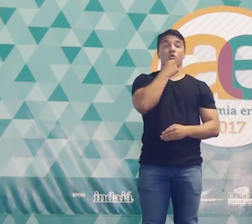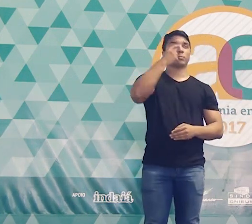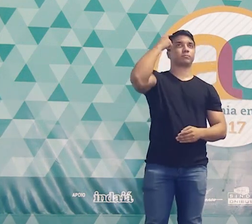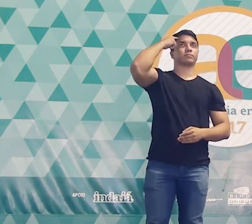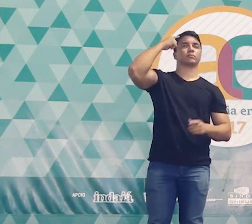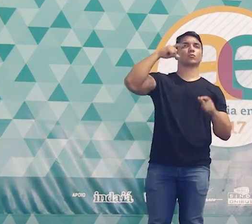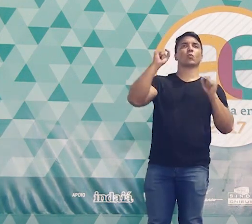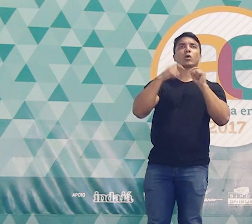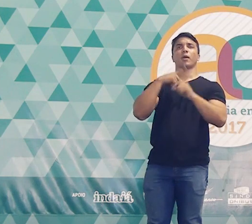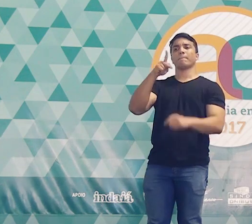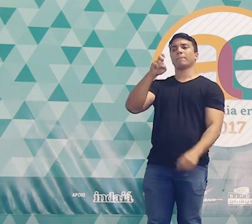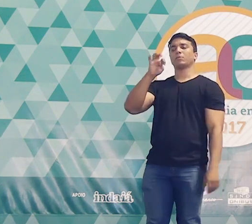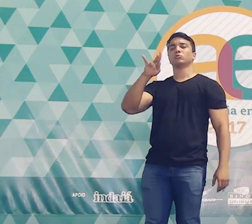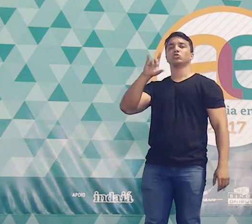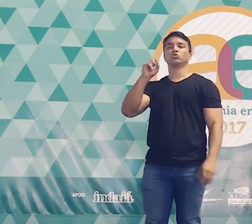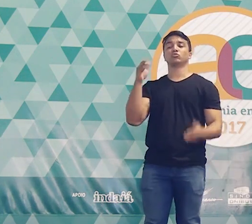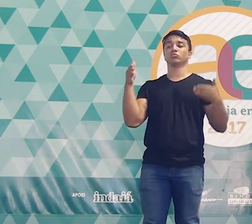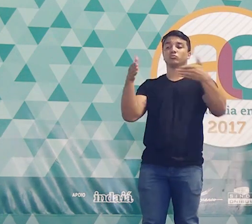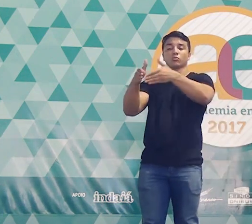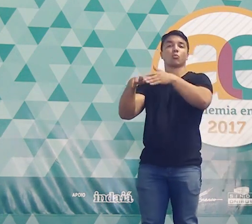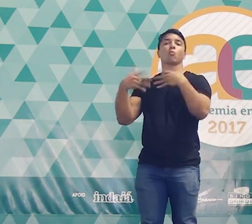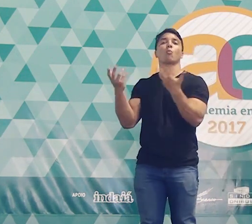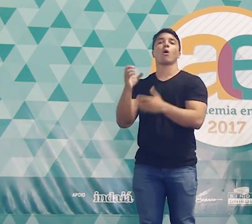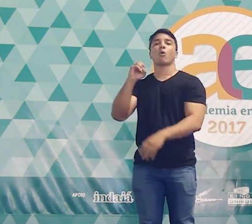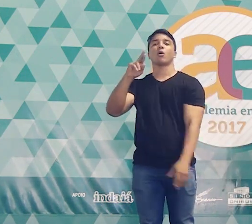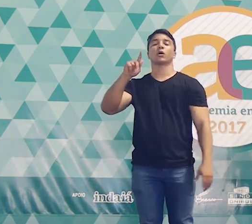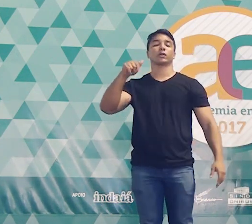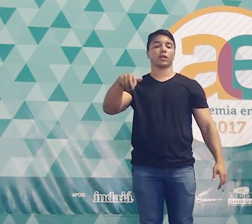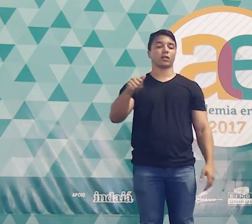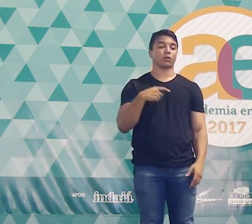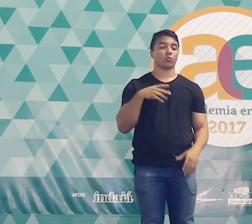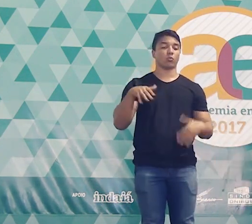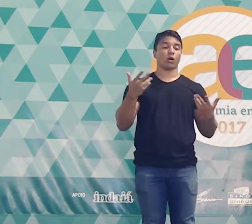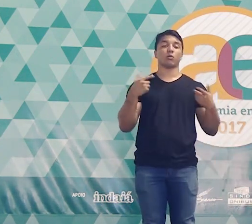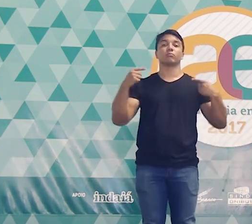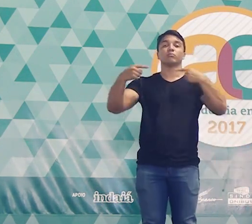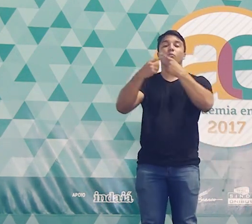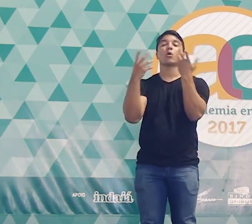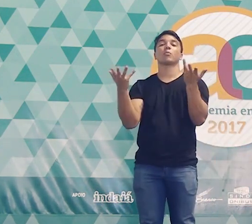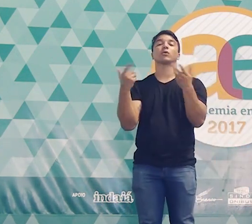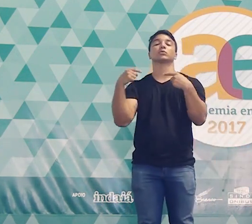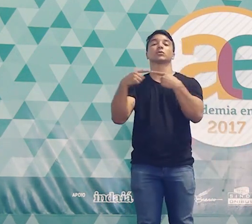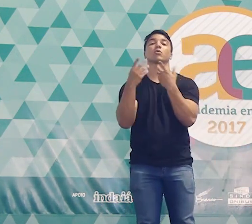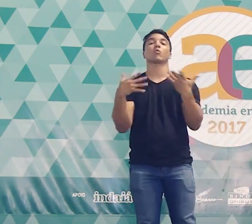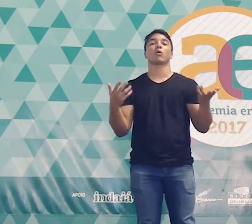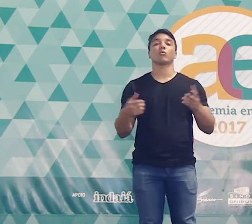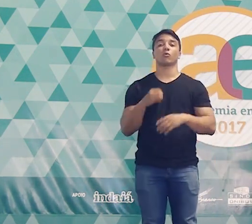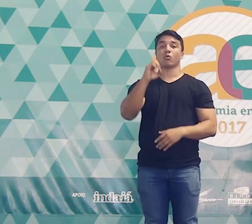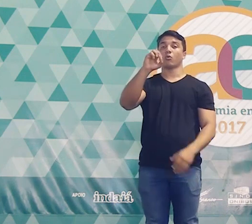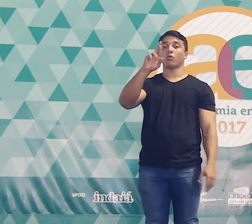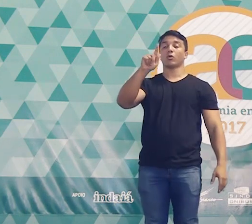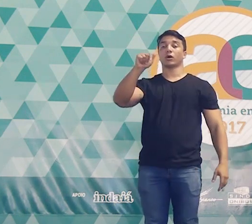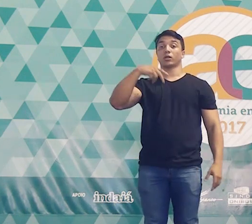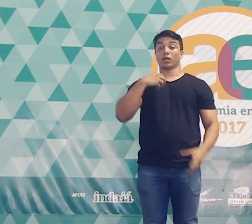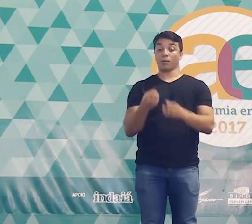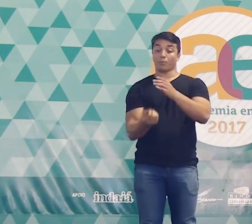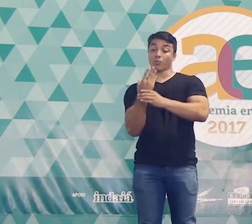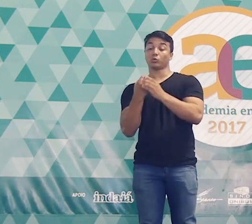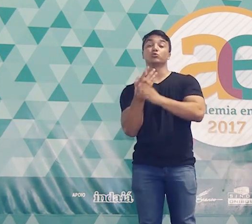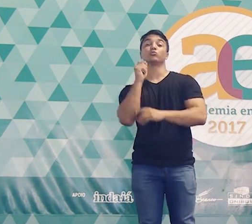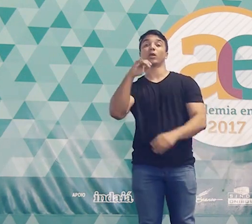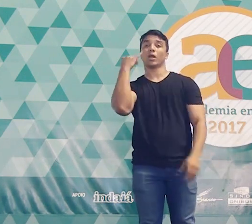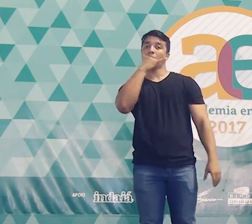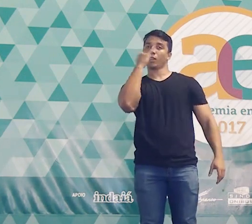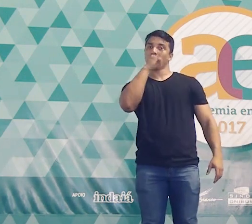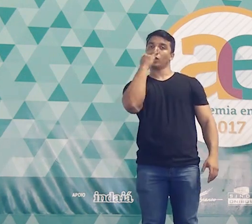conta um peptídeo sinal endereçado a qual organela. Olha, gente, qual é a organela que você vai ter? Olha só, não é para produzir energia, eu não